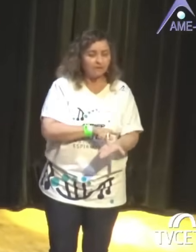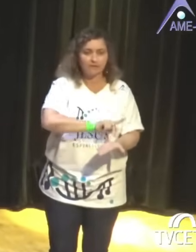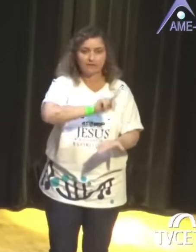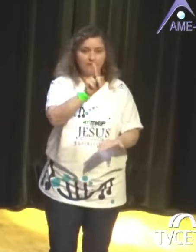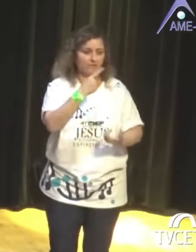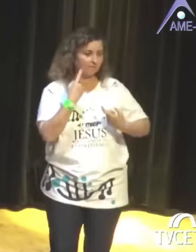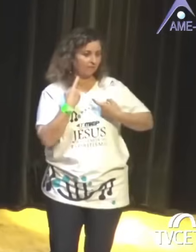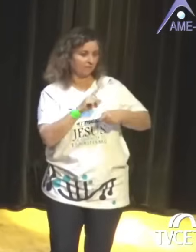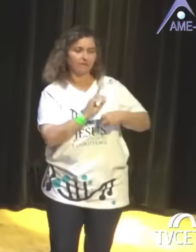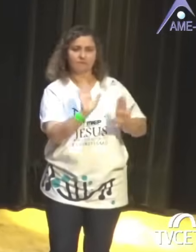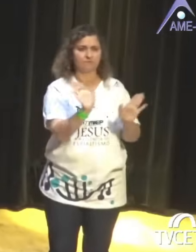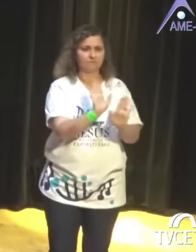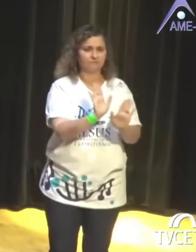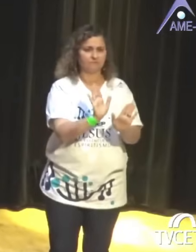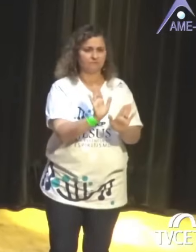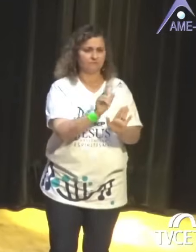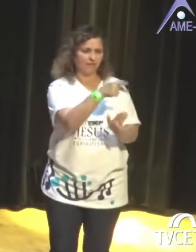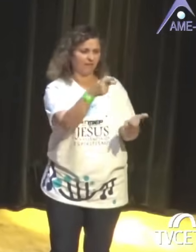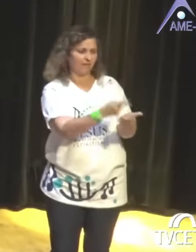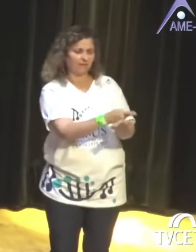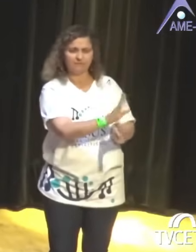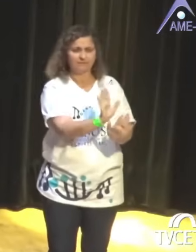o que já aconteceu